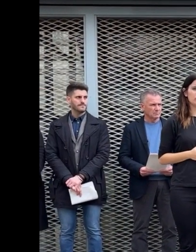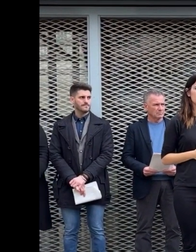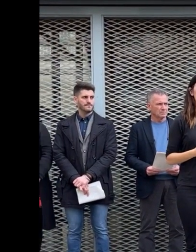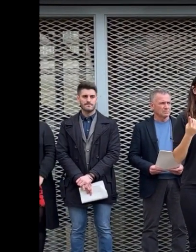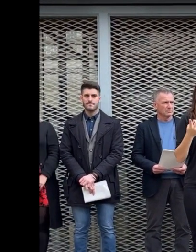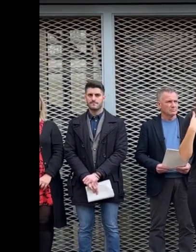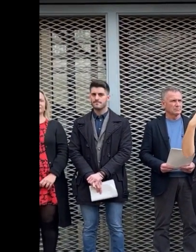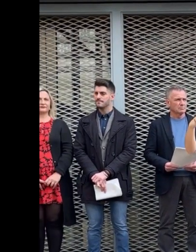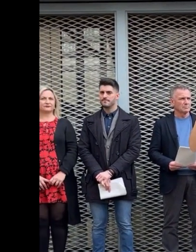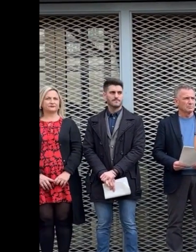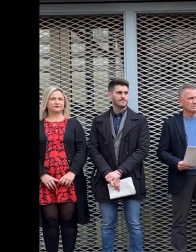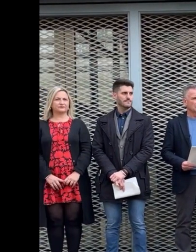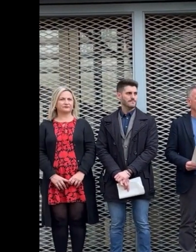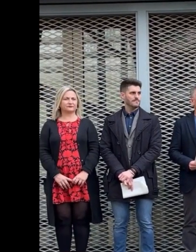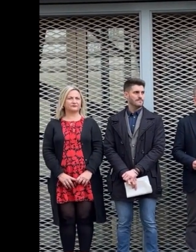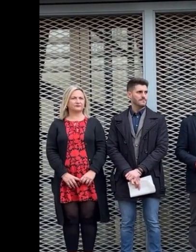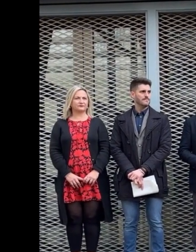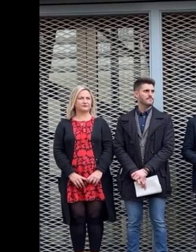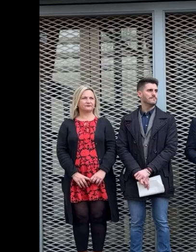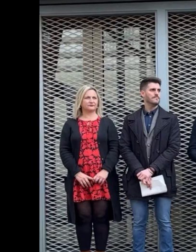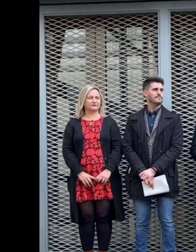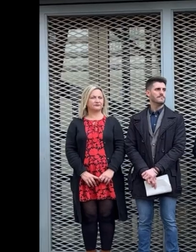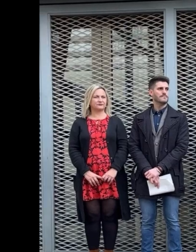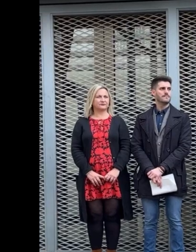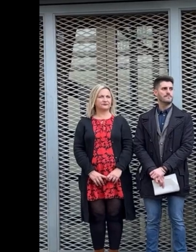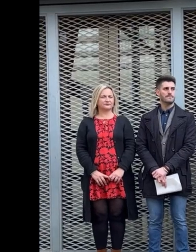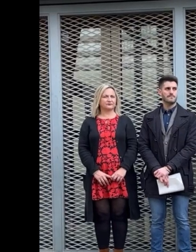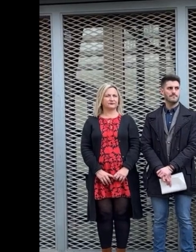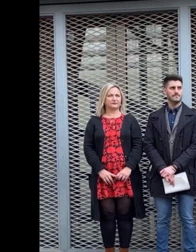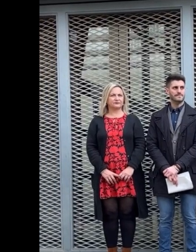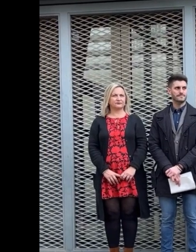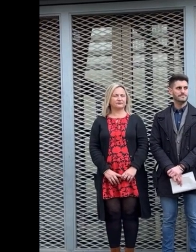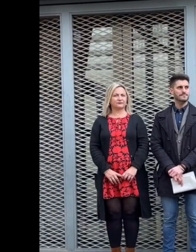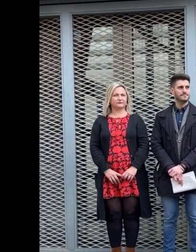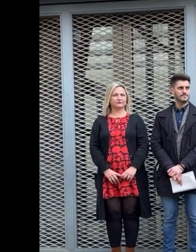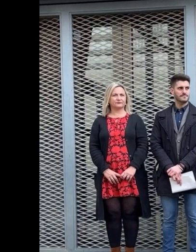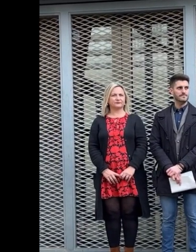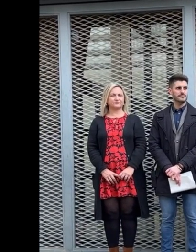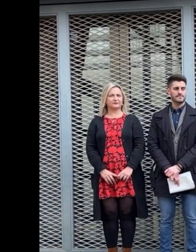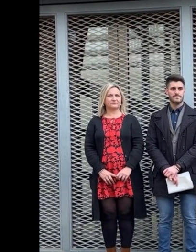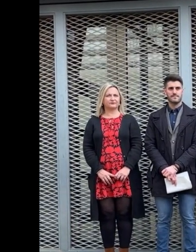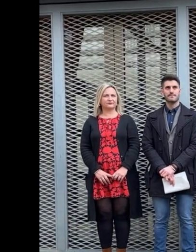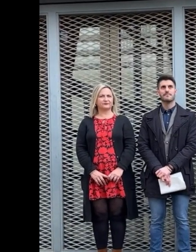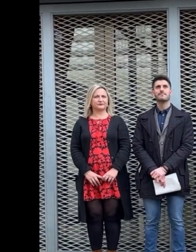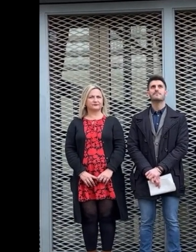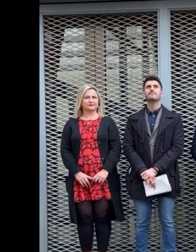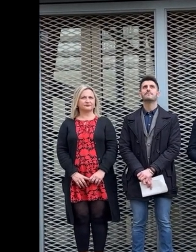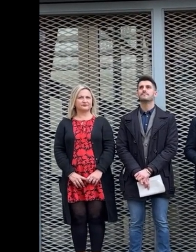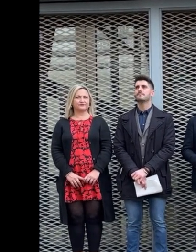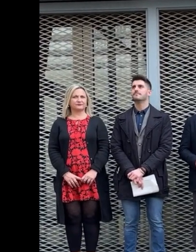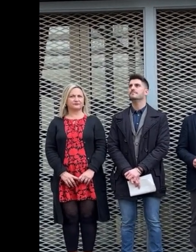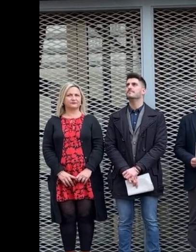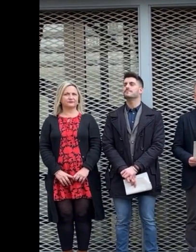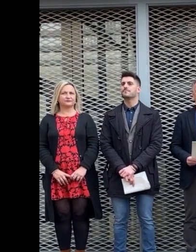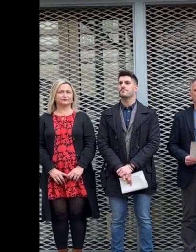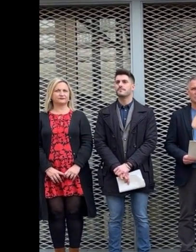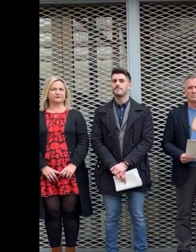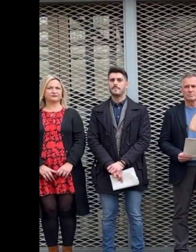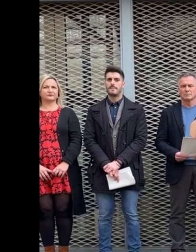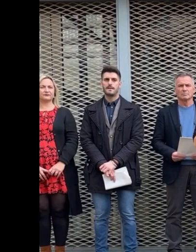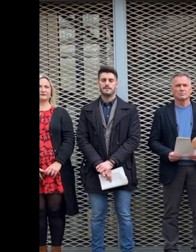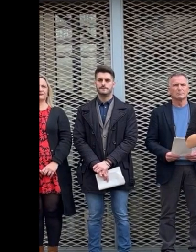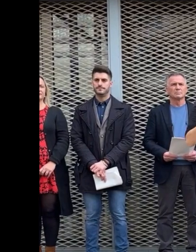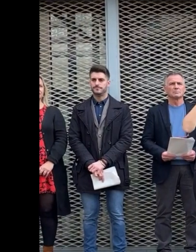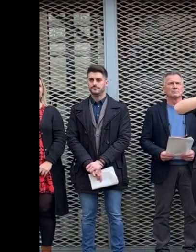Desde el movimiento CERMI reclamamos una Europa social, una Europa de las personas,